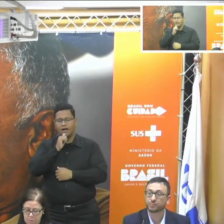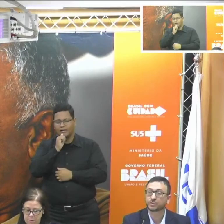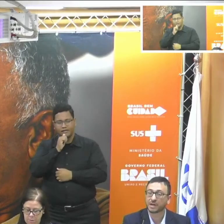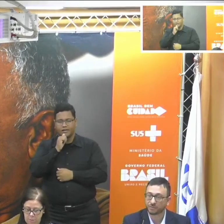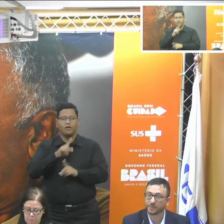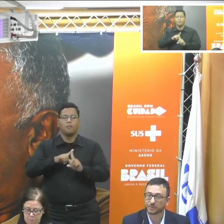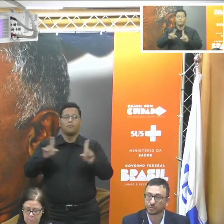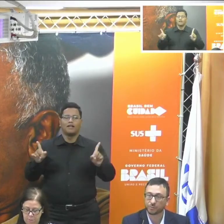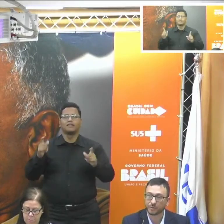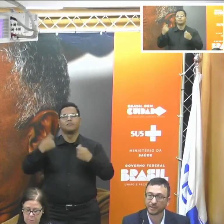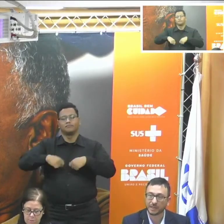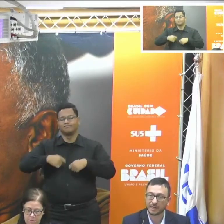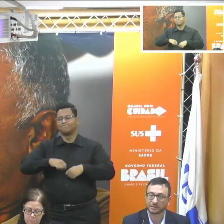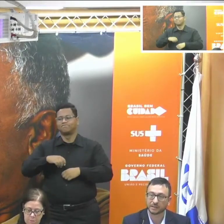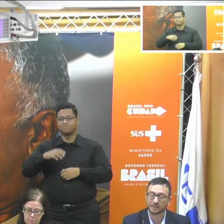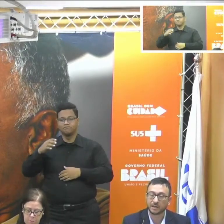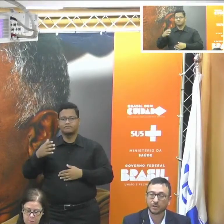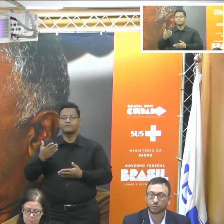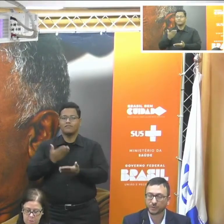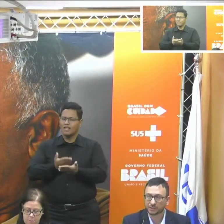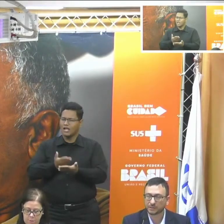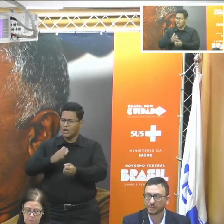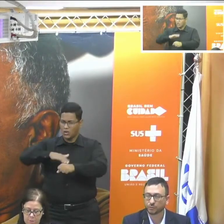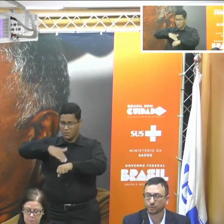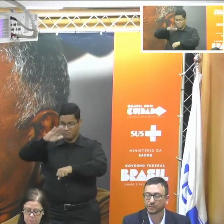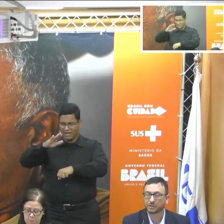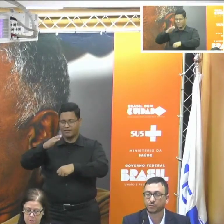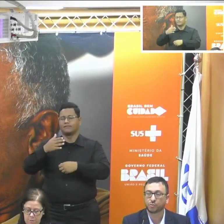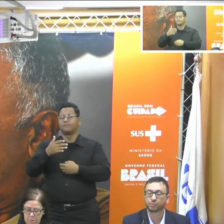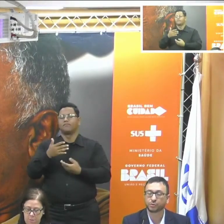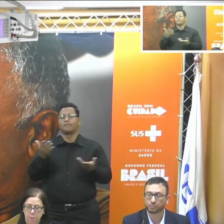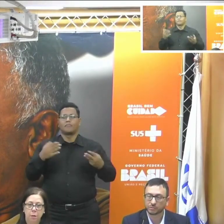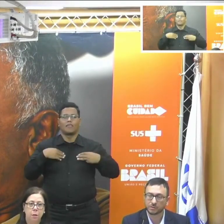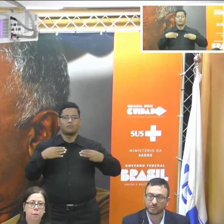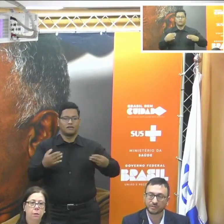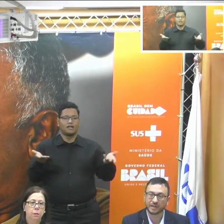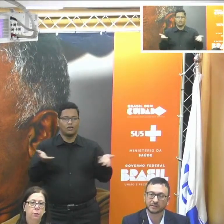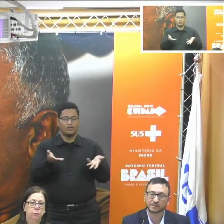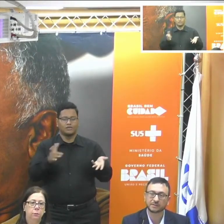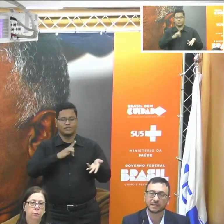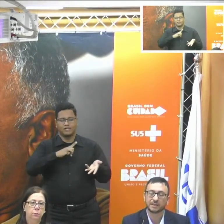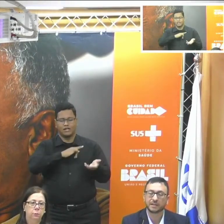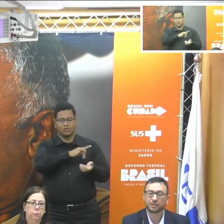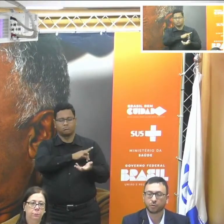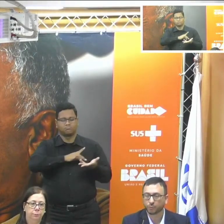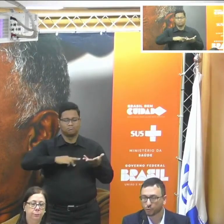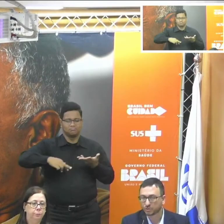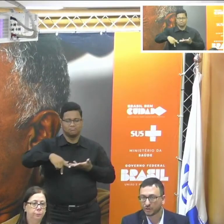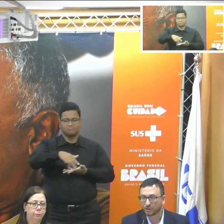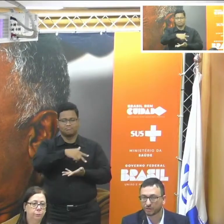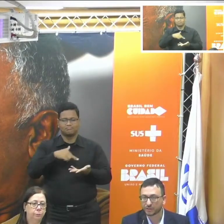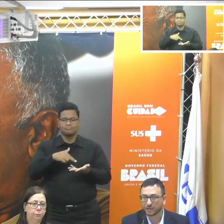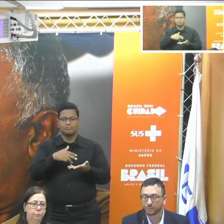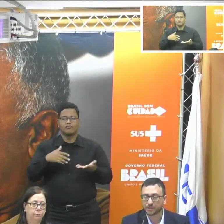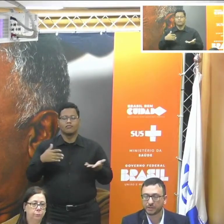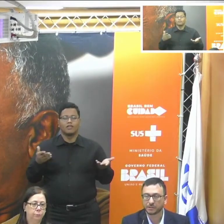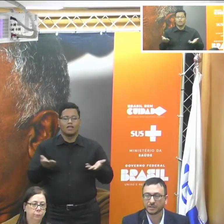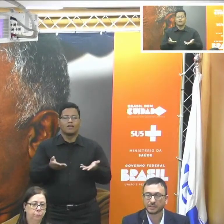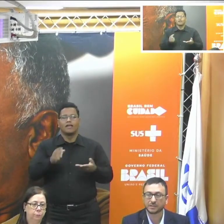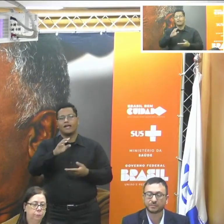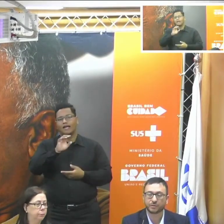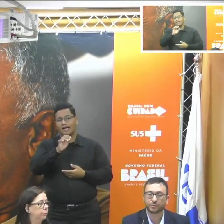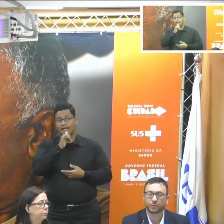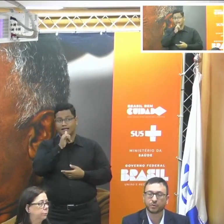eles têm que buscar formações complementares né o ministério hoje tem um conjunto de ofertas né como o curso de auriculoterapia